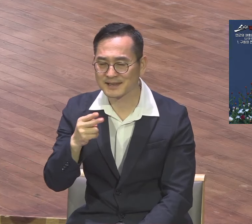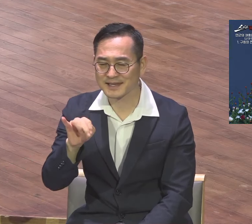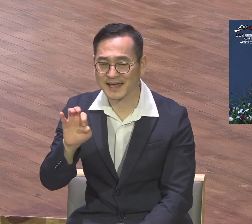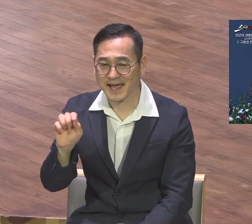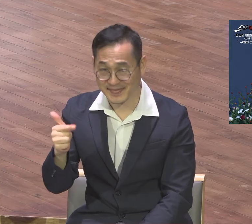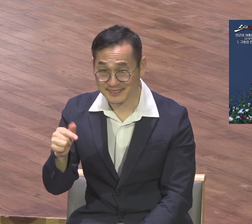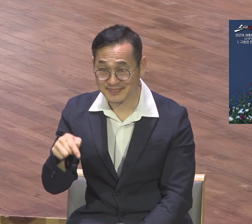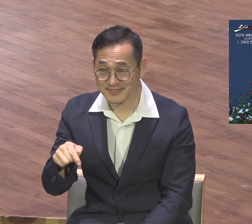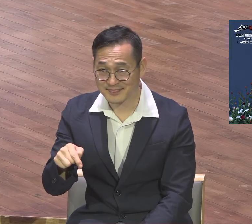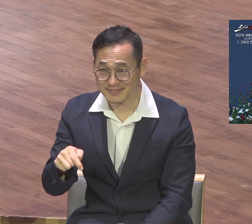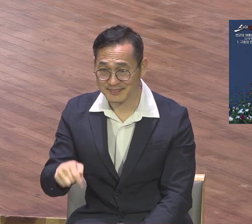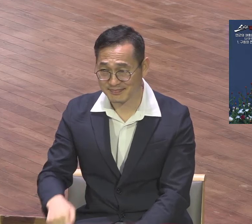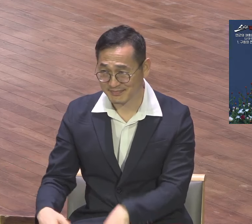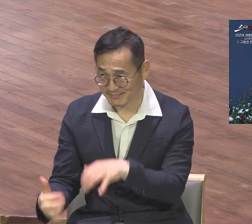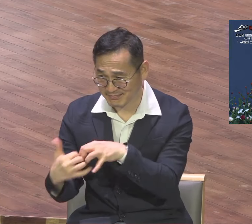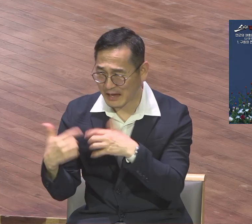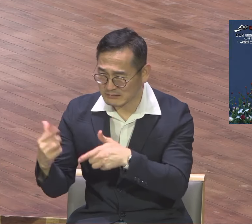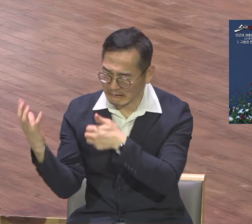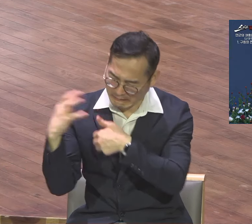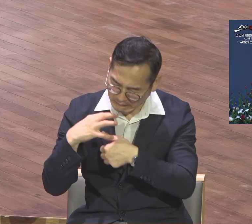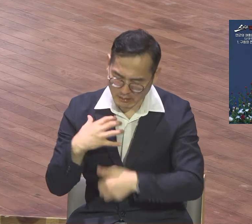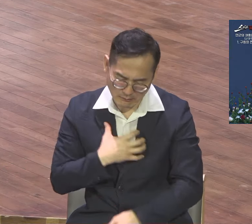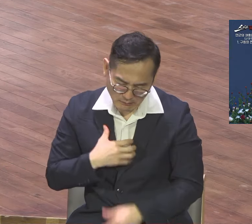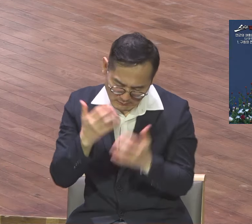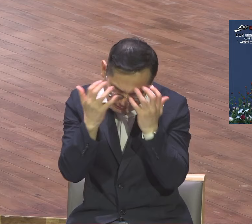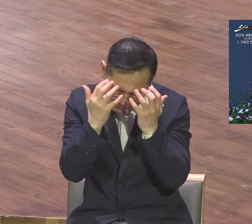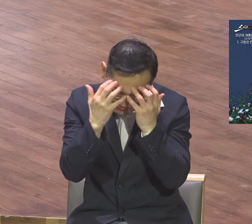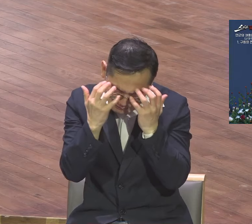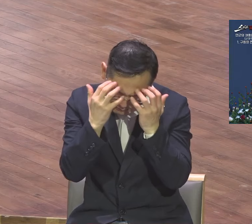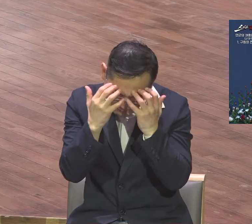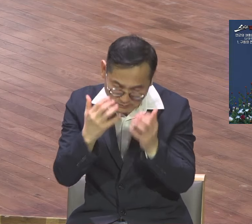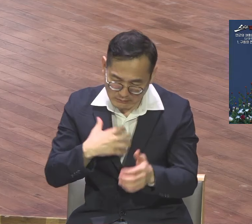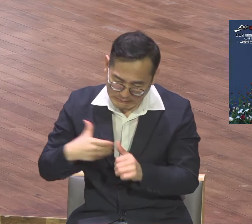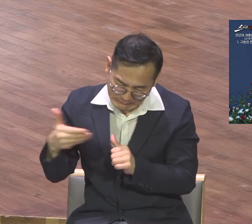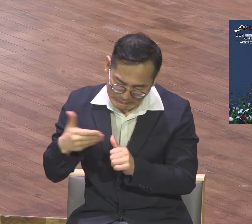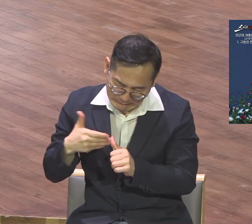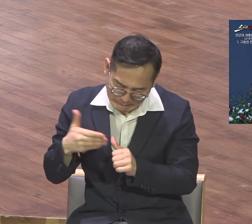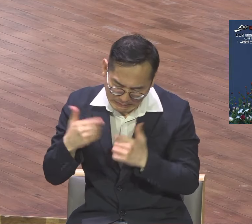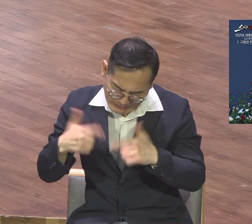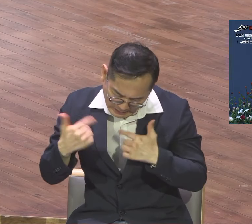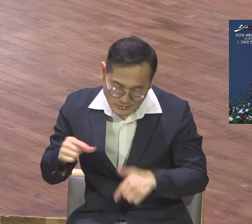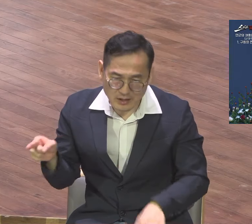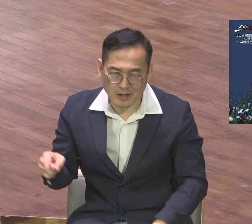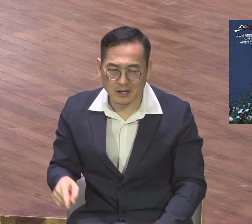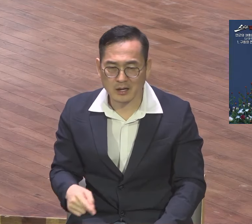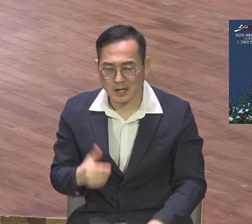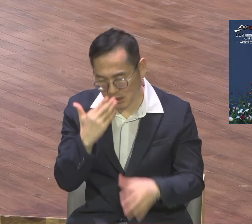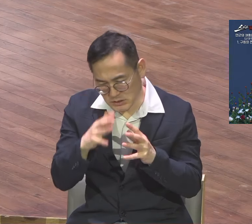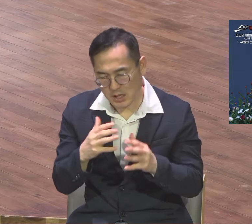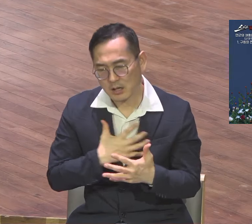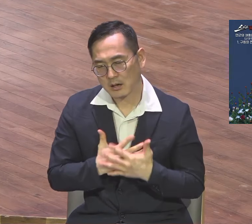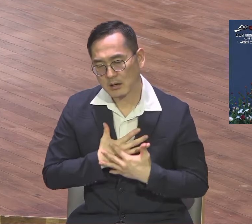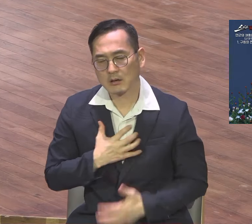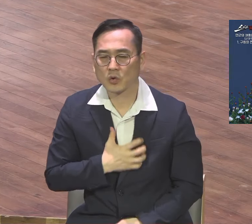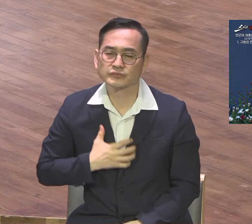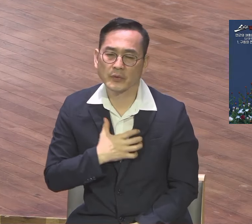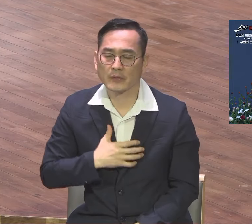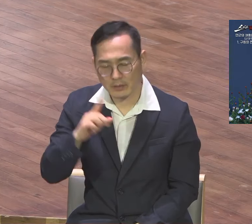족속은 이스라엘의 무거운 멍에였고 압제였습니다. 늘 괴롭혔습니다. 늘 불안하게 만들었습니다.